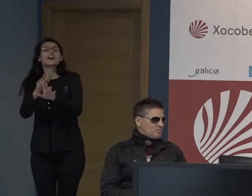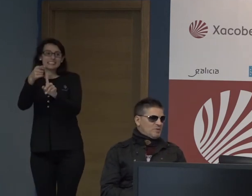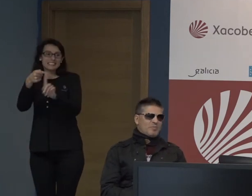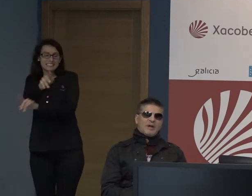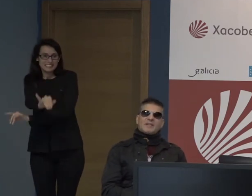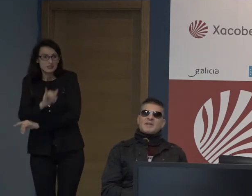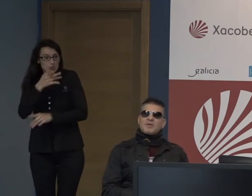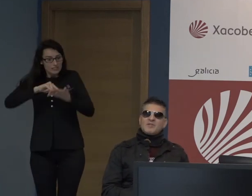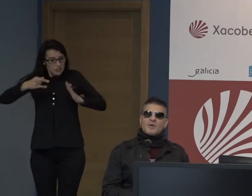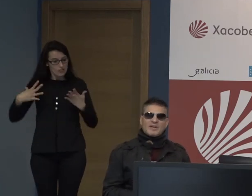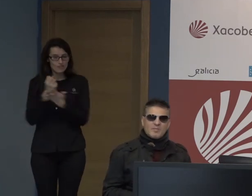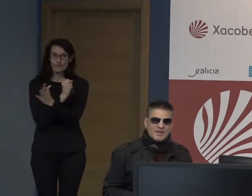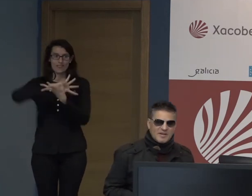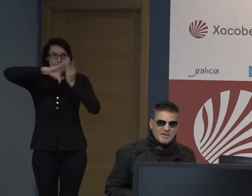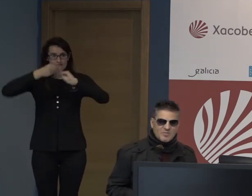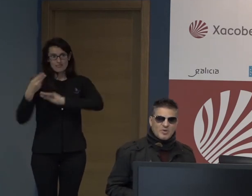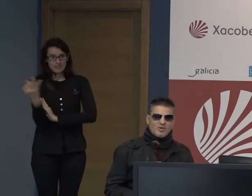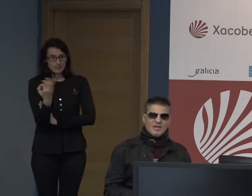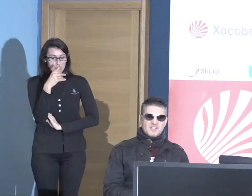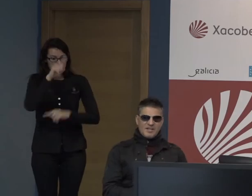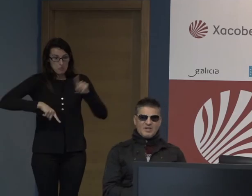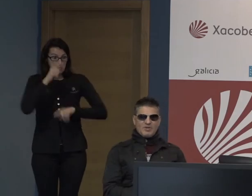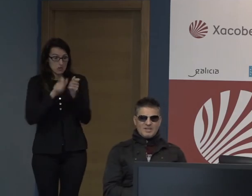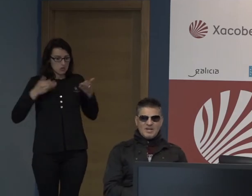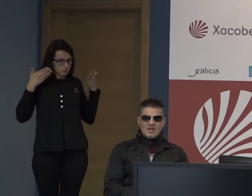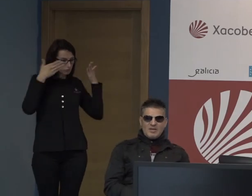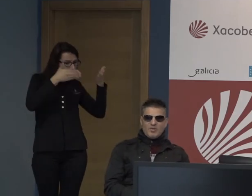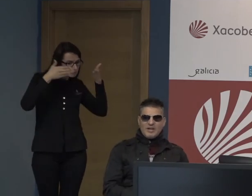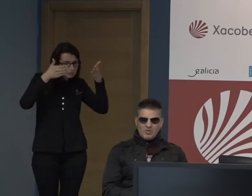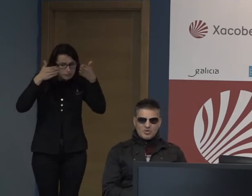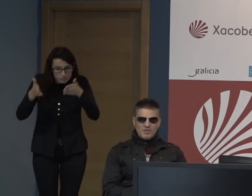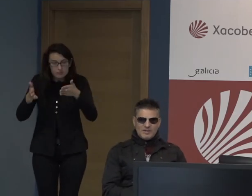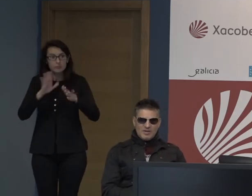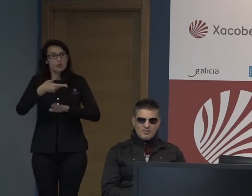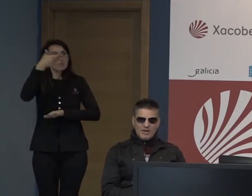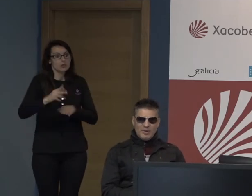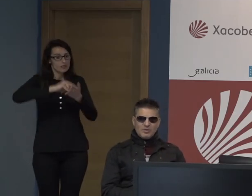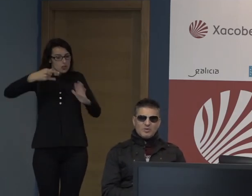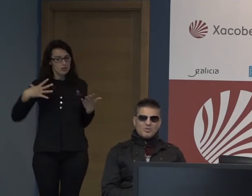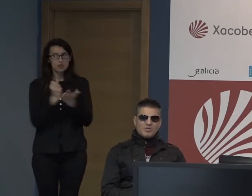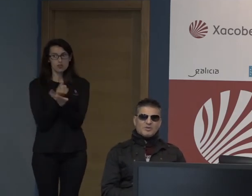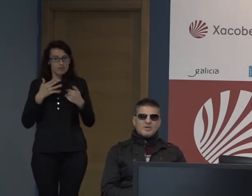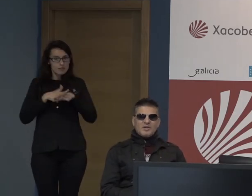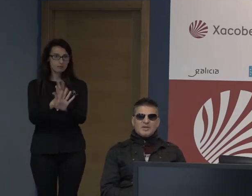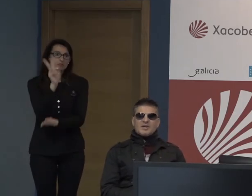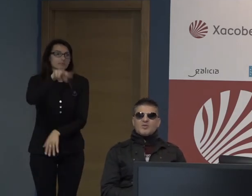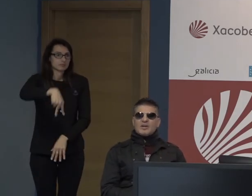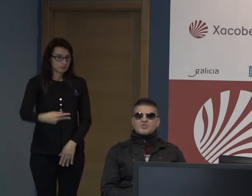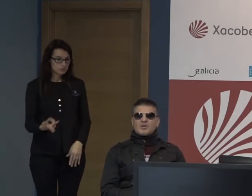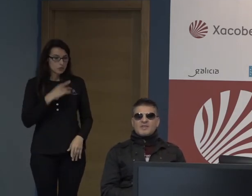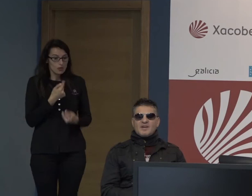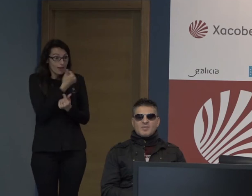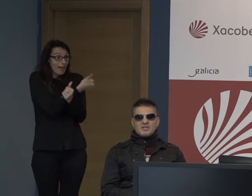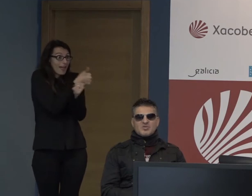porque dependiendo para quién vayan dirigidas, pero lo ideal sería que todas fueran inclusivas, ¿no? Que lo fueran para todo el mundo y que cada